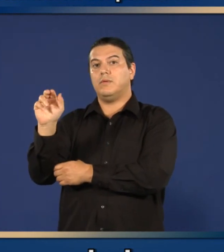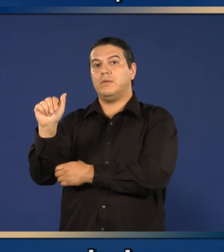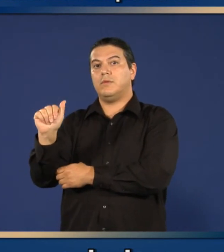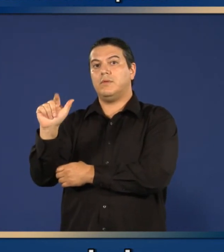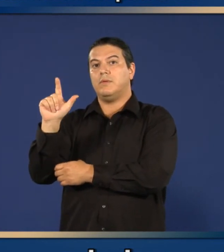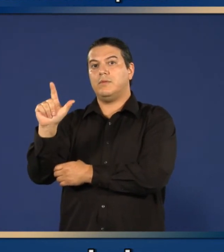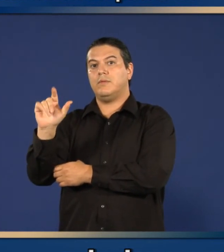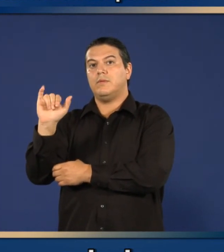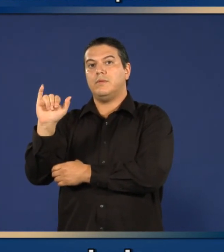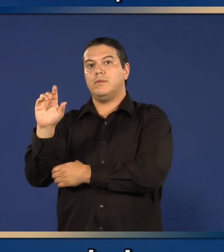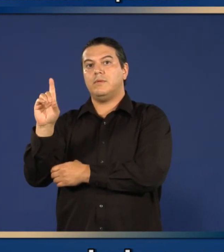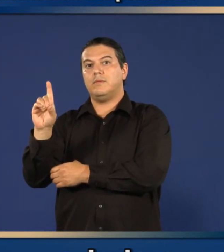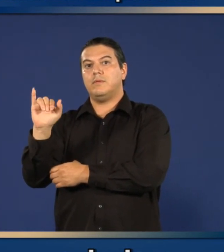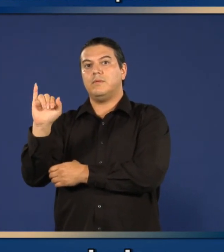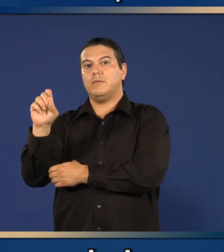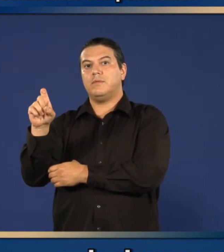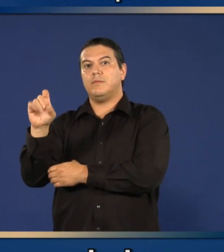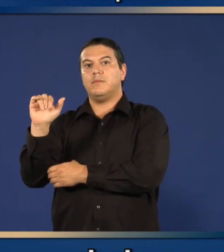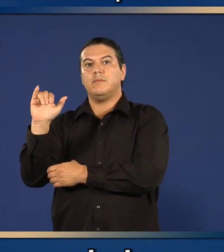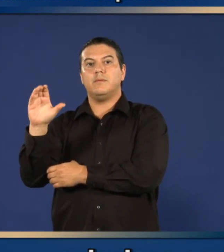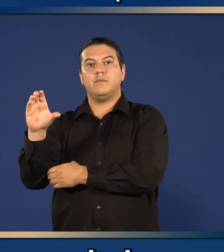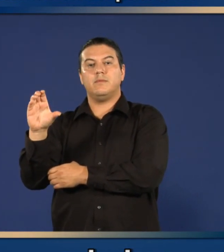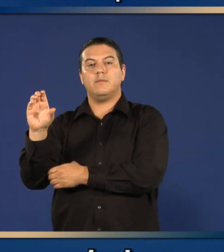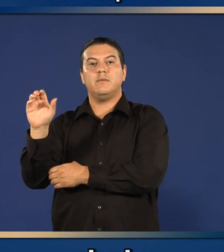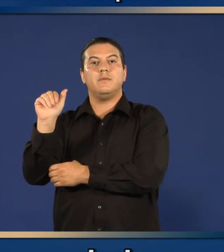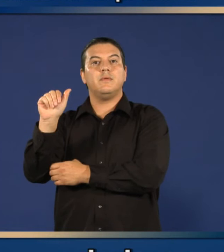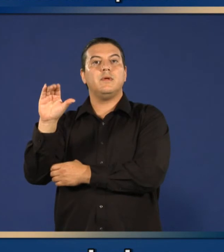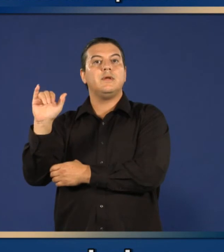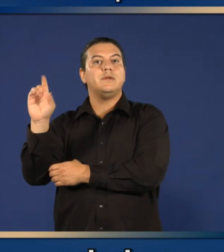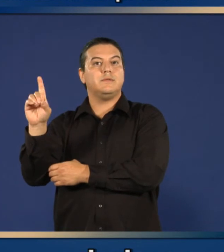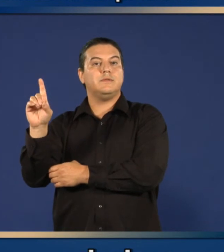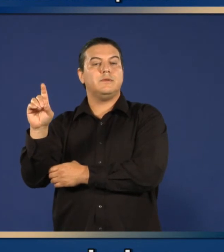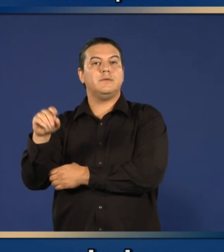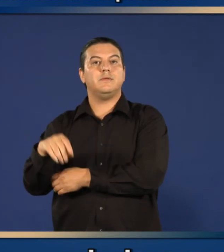ha sido una lid y psico negra